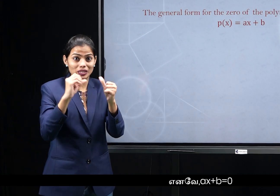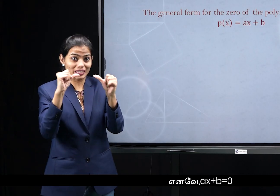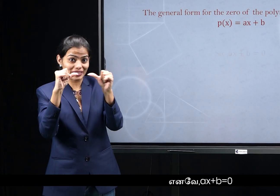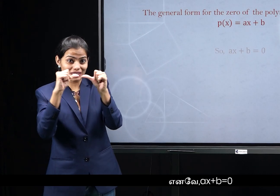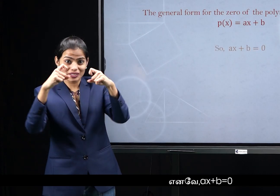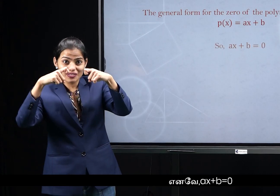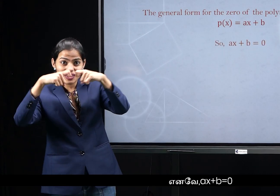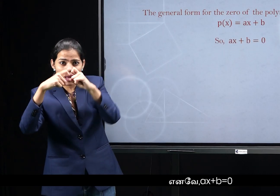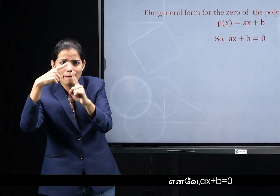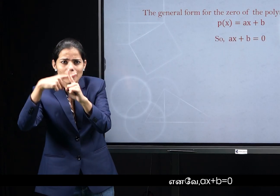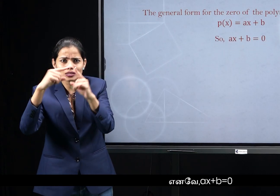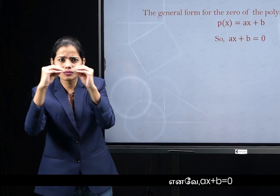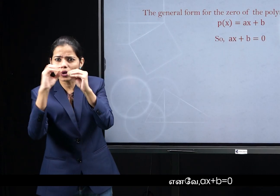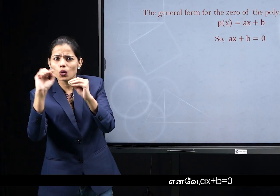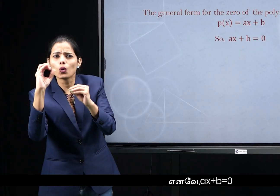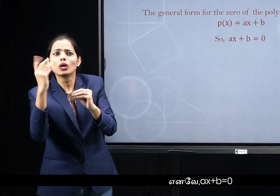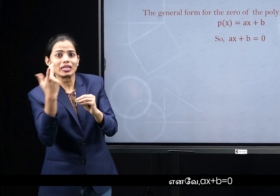எனவே ax கூட்டல் b ஈடு 0.